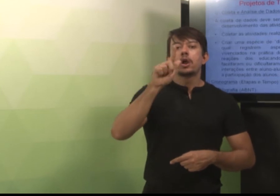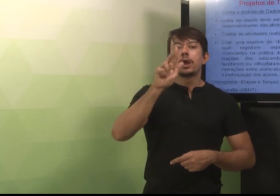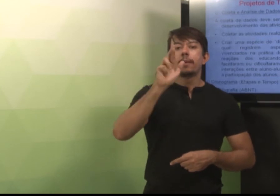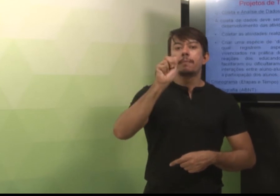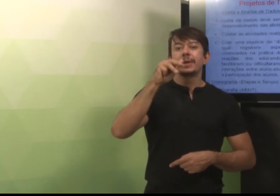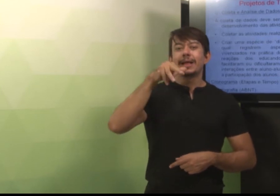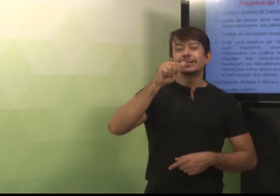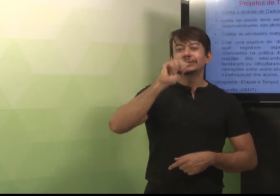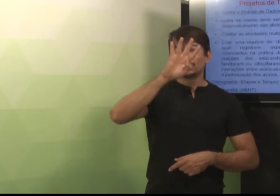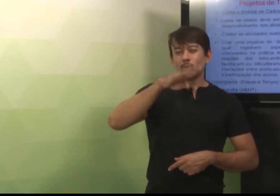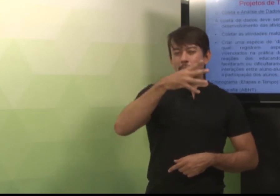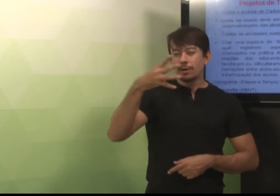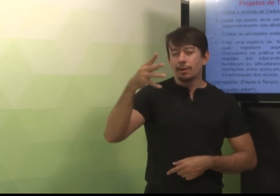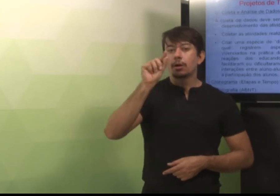Então, temos o cronograma.